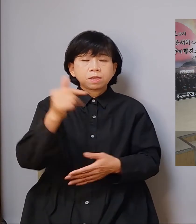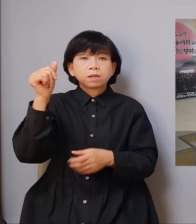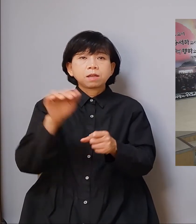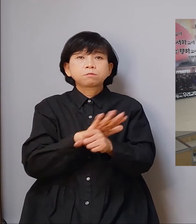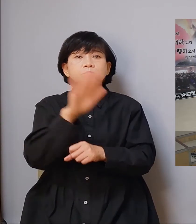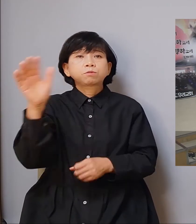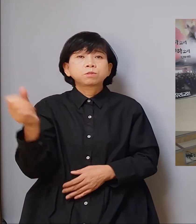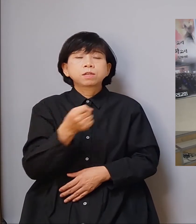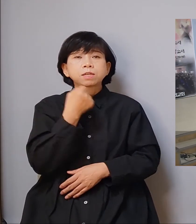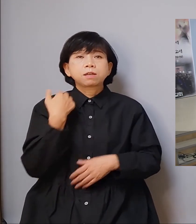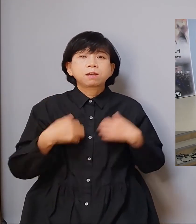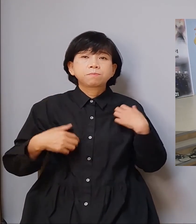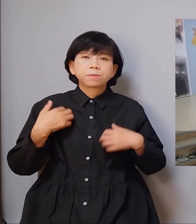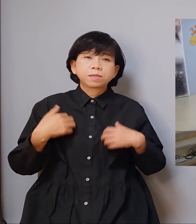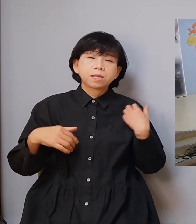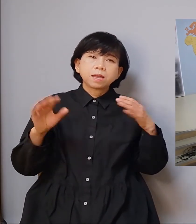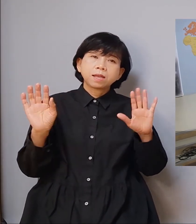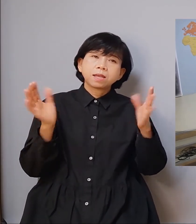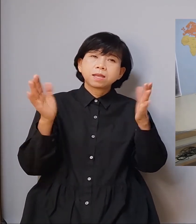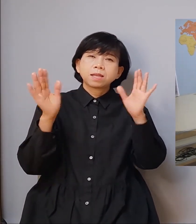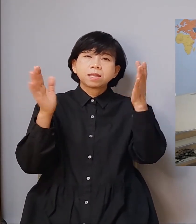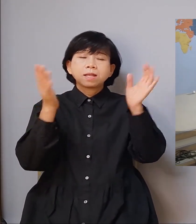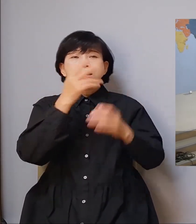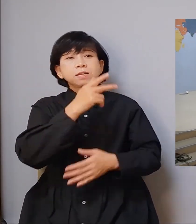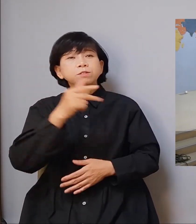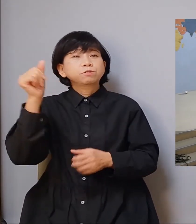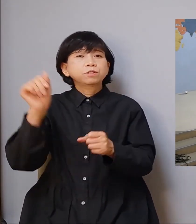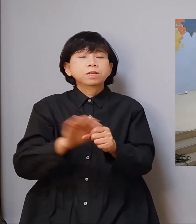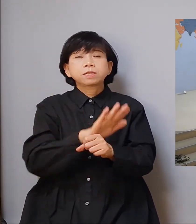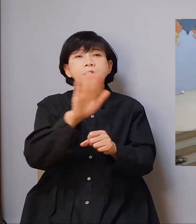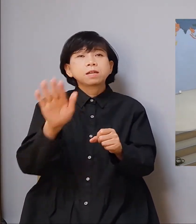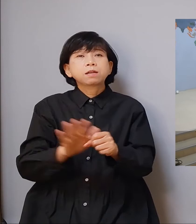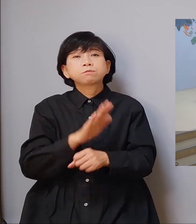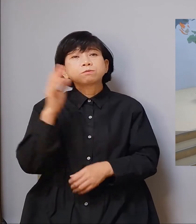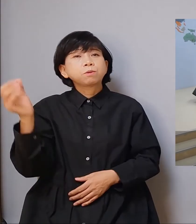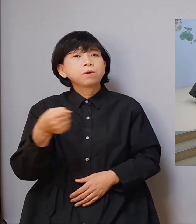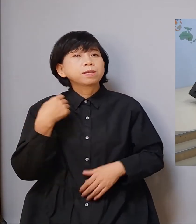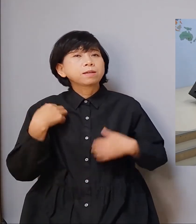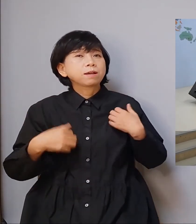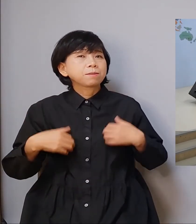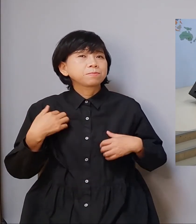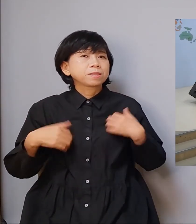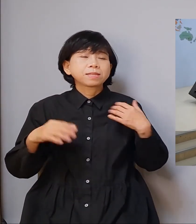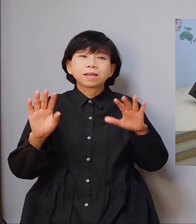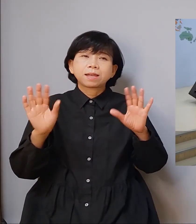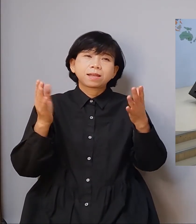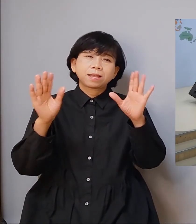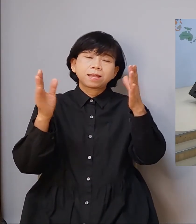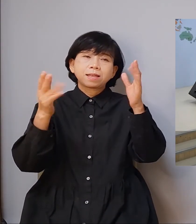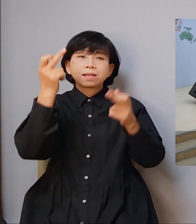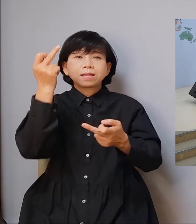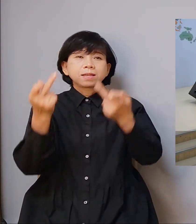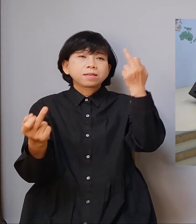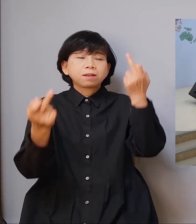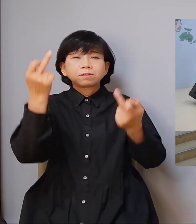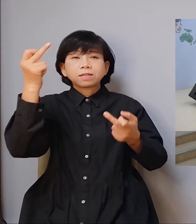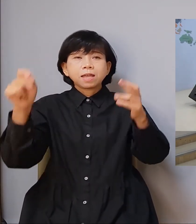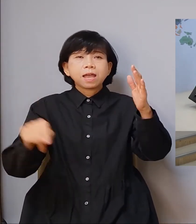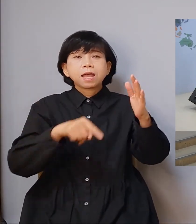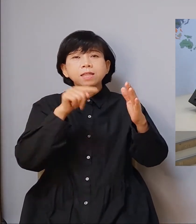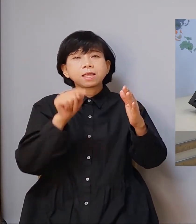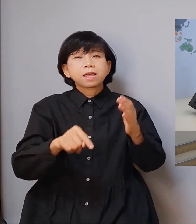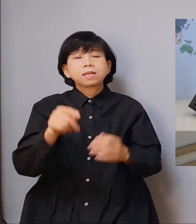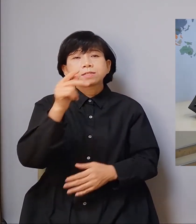주의 사랑으로 환영합니다. 주의 사랑으로 환영합니다.